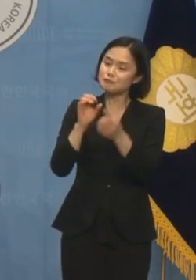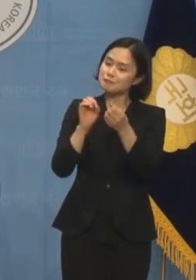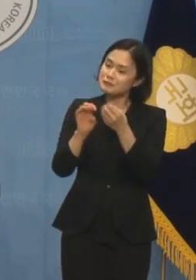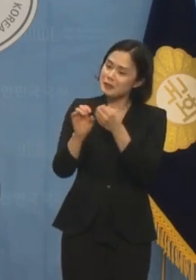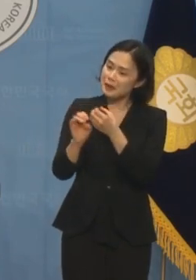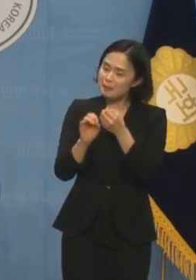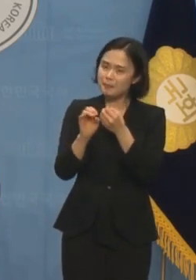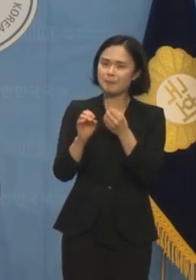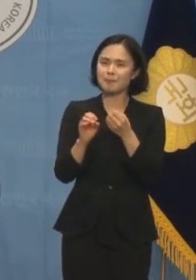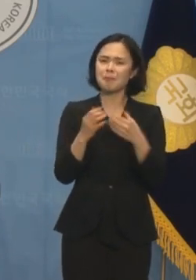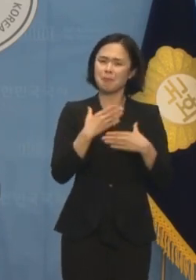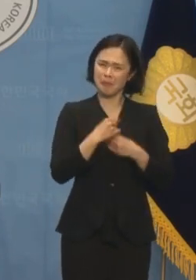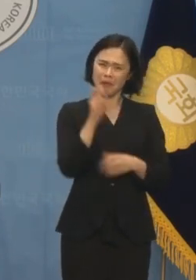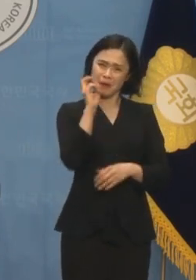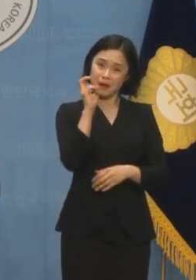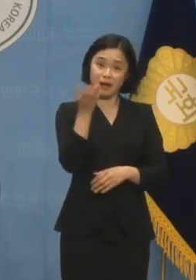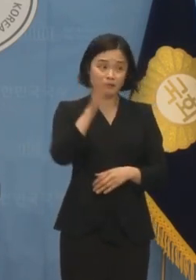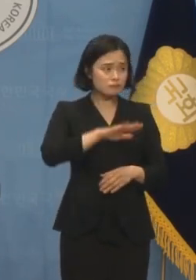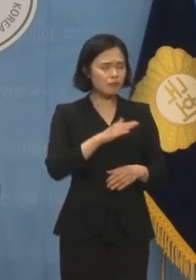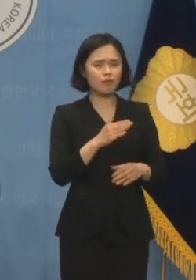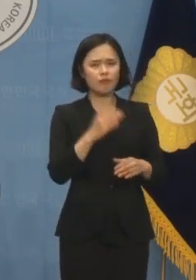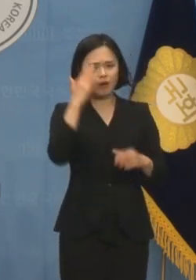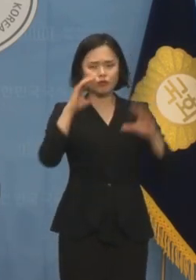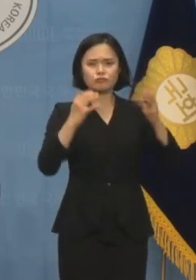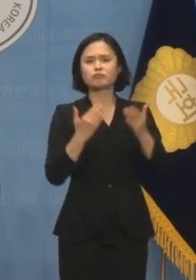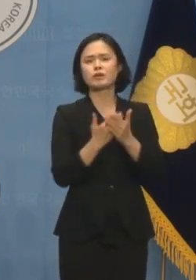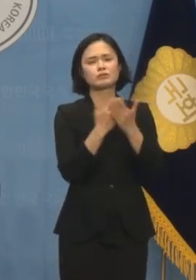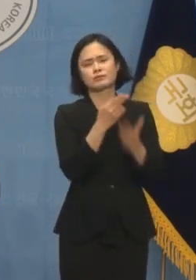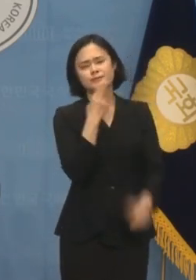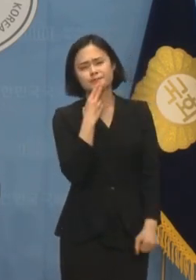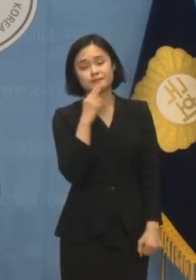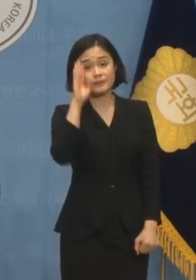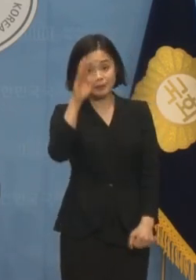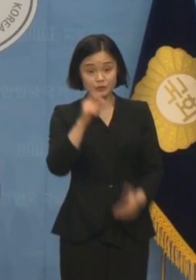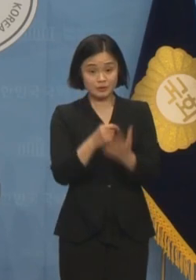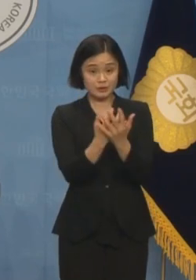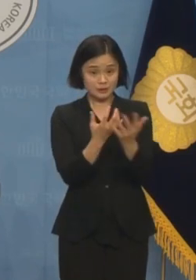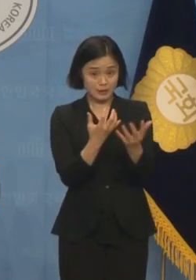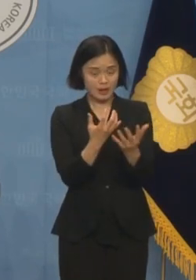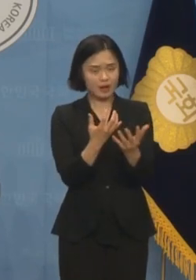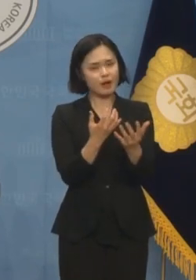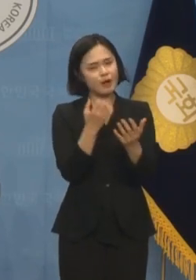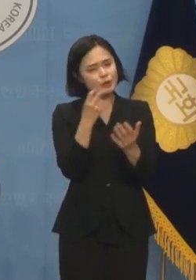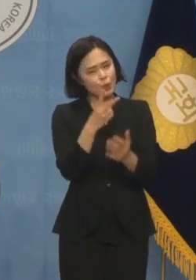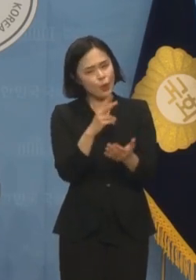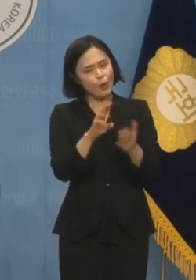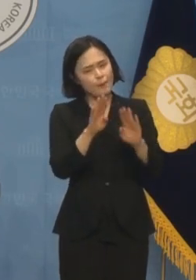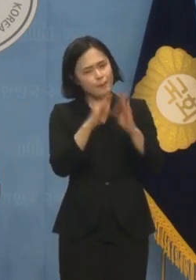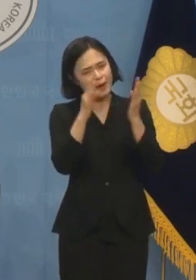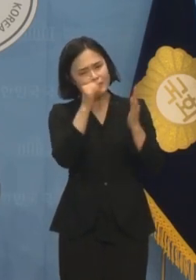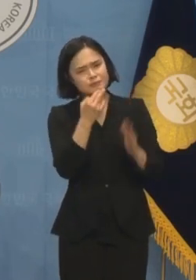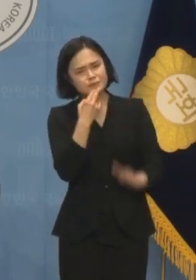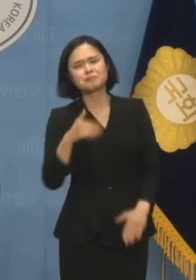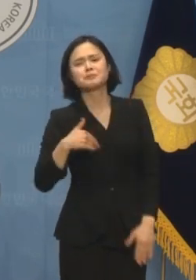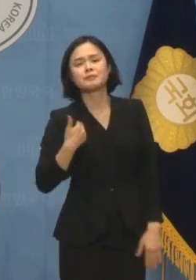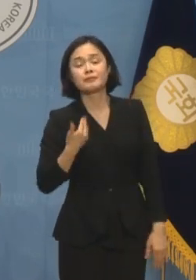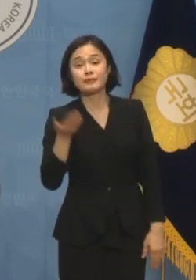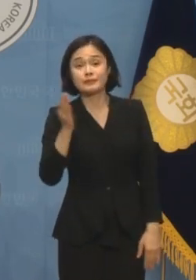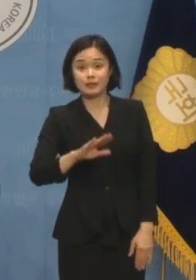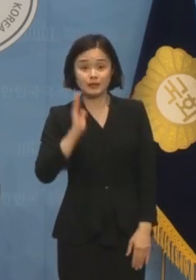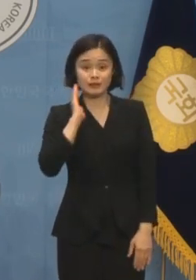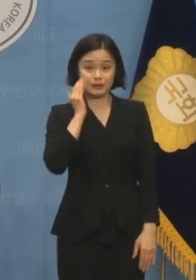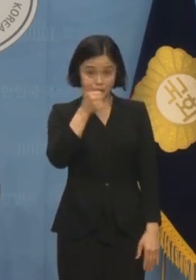그런데 발전은 없습니다. 앞으로 기자회견을 또 할 기회가 있을지 모르겠지만 대통령실 참모들과